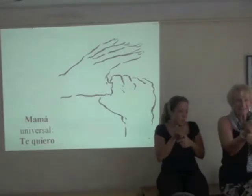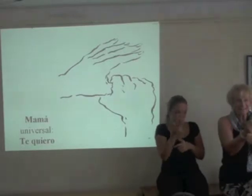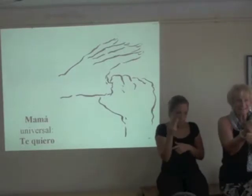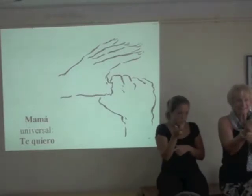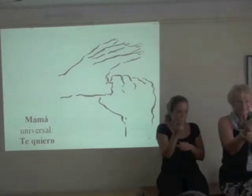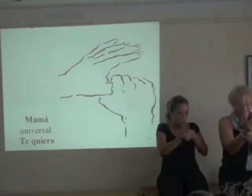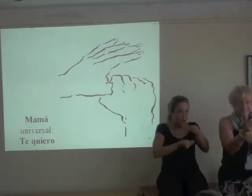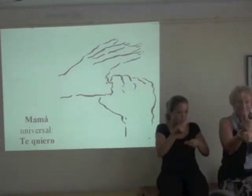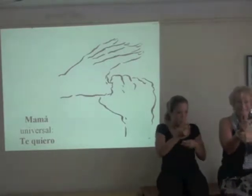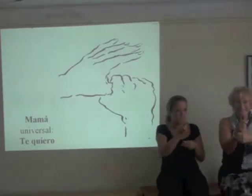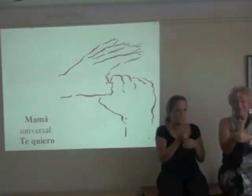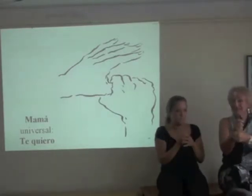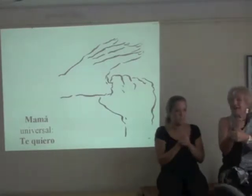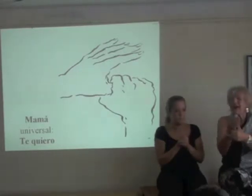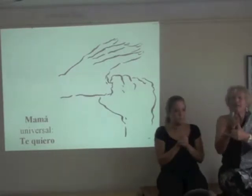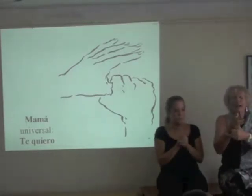también.